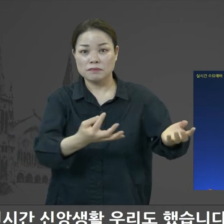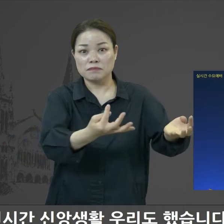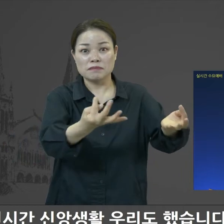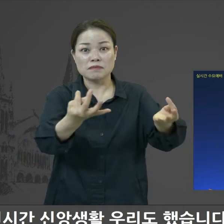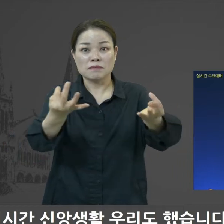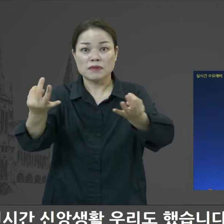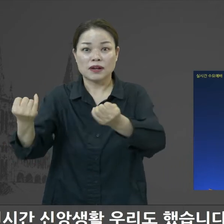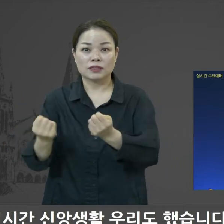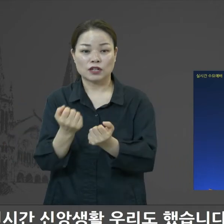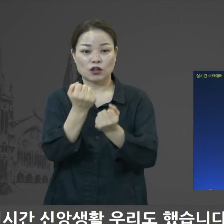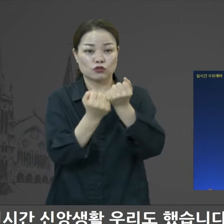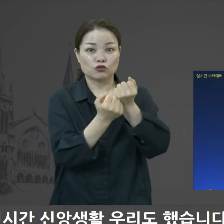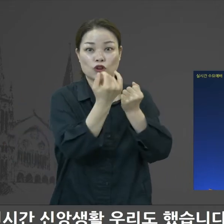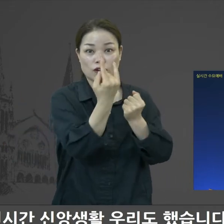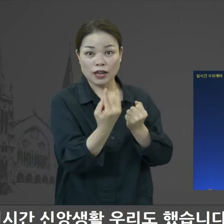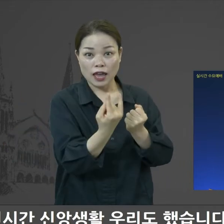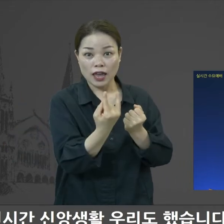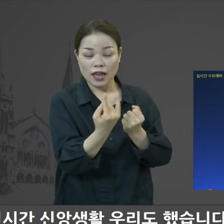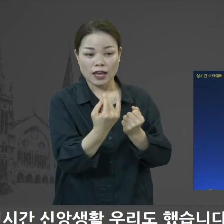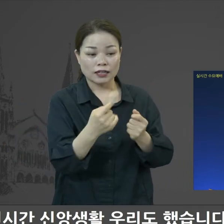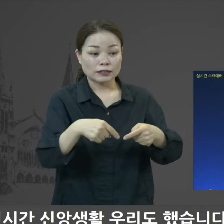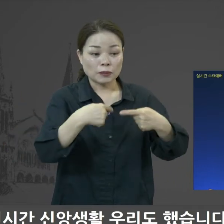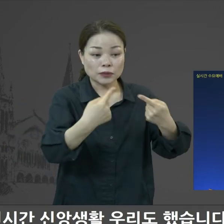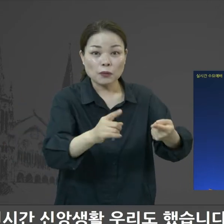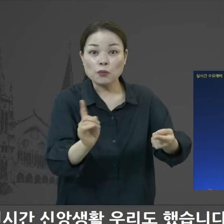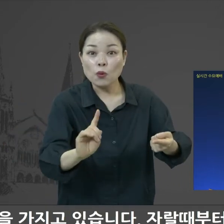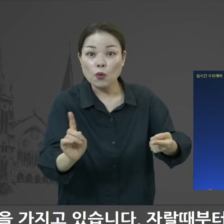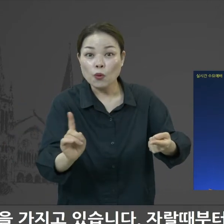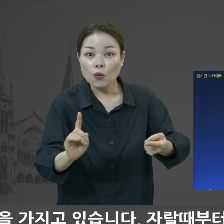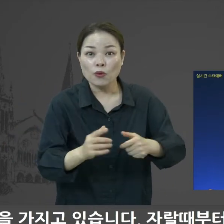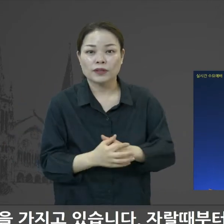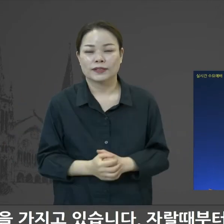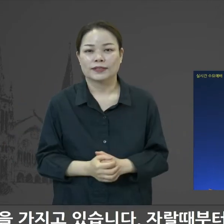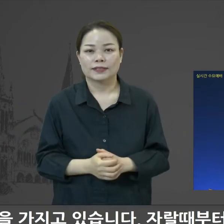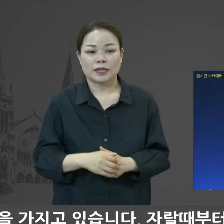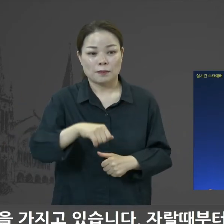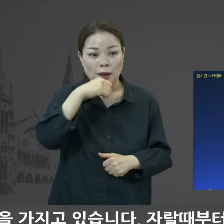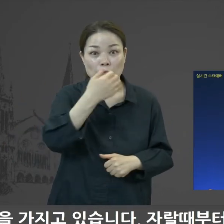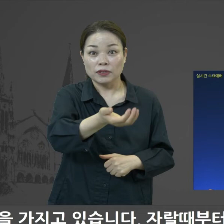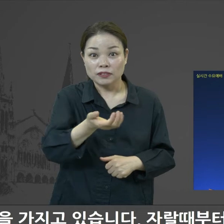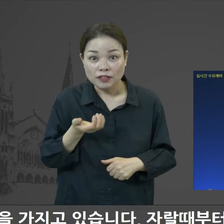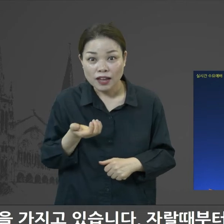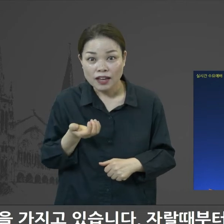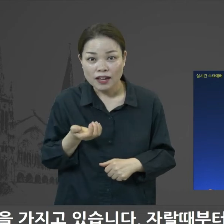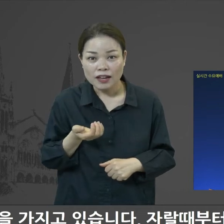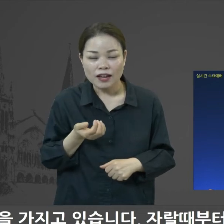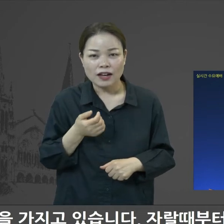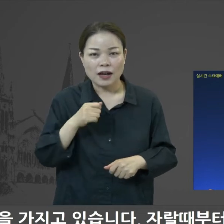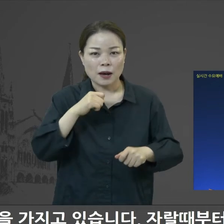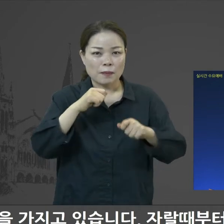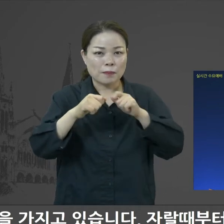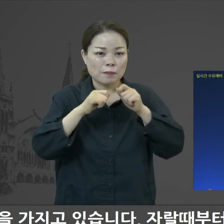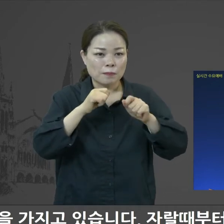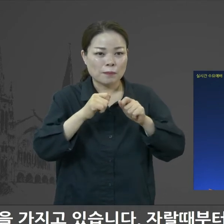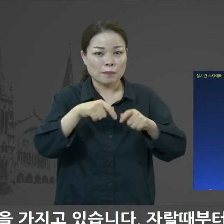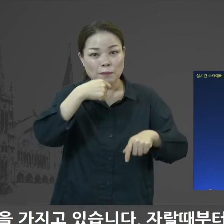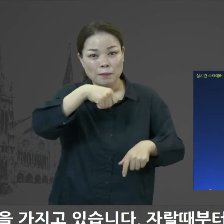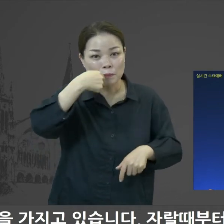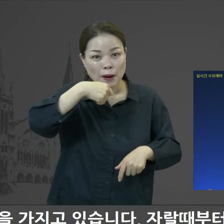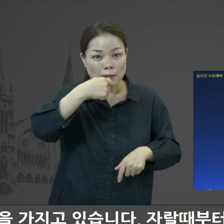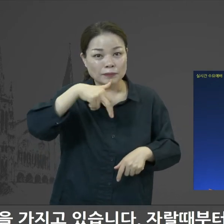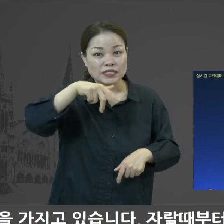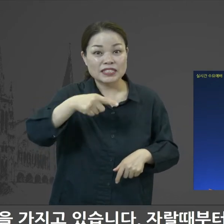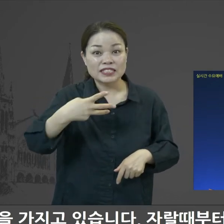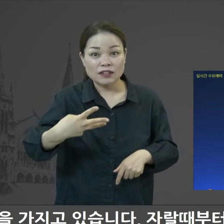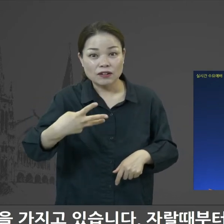있습니다. 수련회 가면 우리가 뭐 하죠? 보통 밥 먹기 전에 밥절 들어보셨나요?